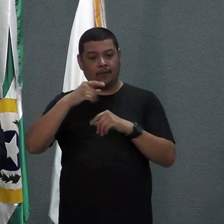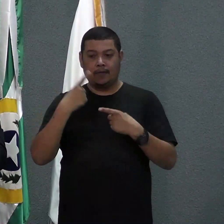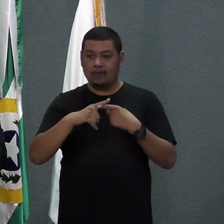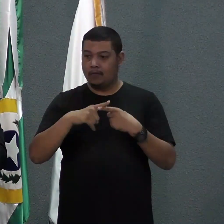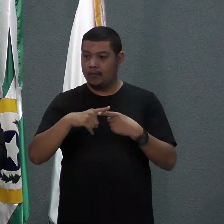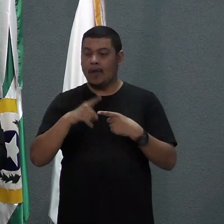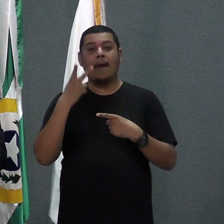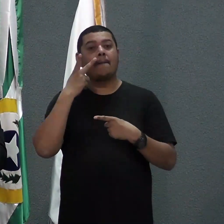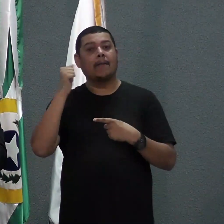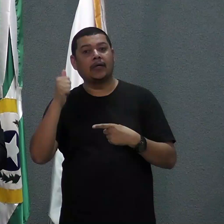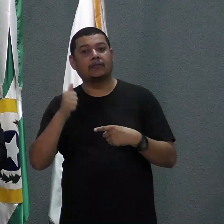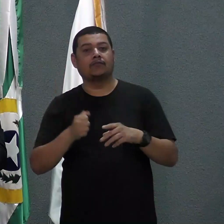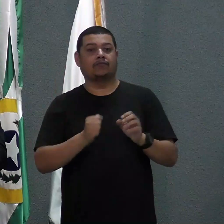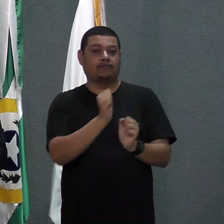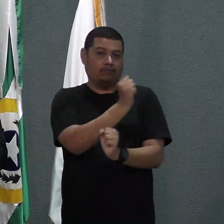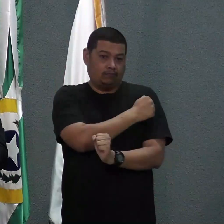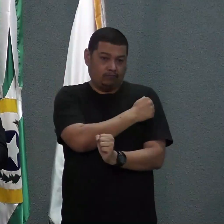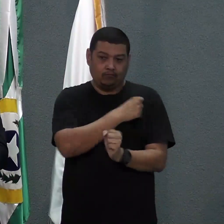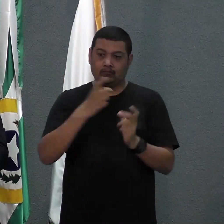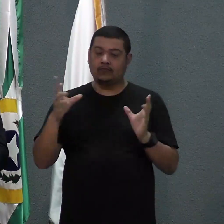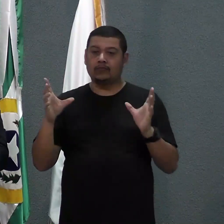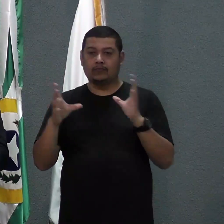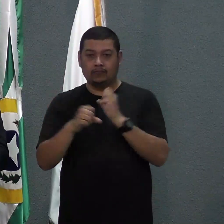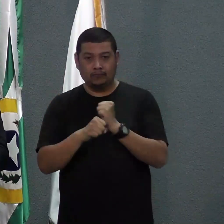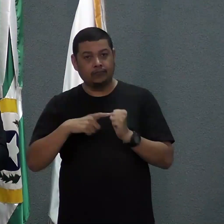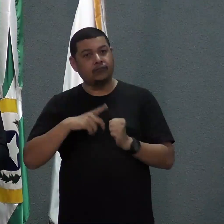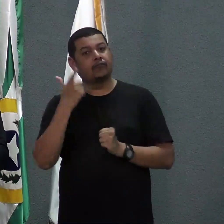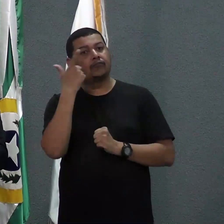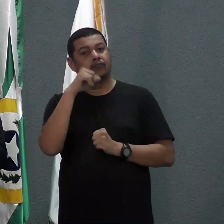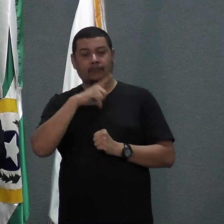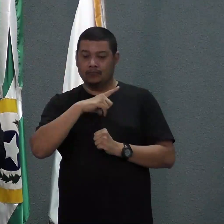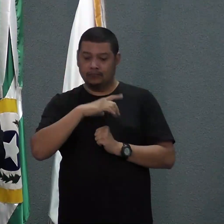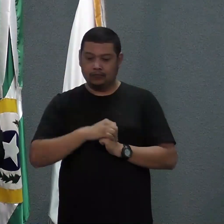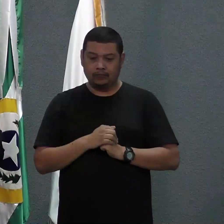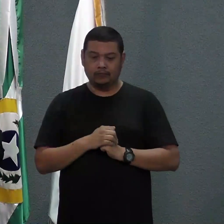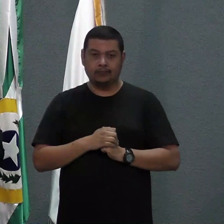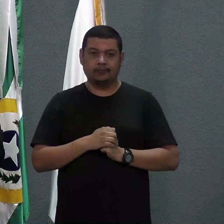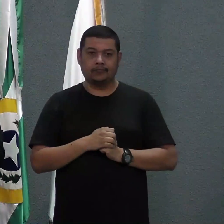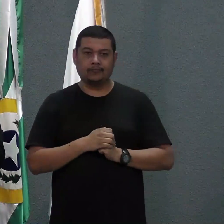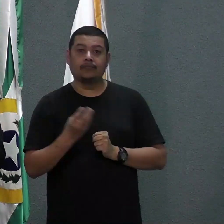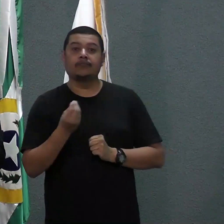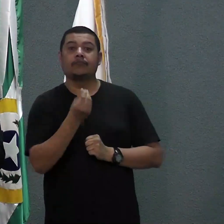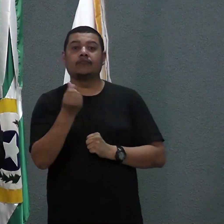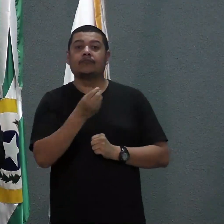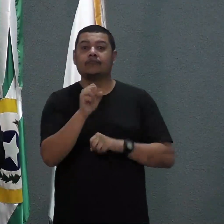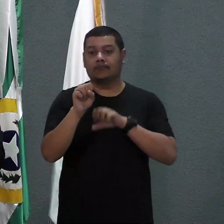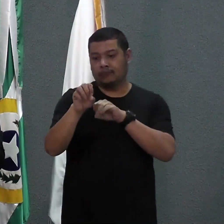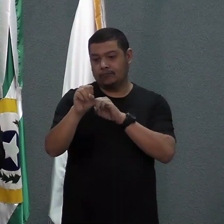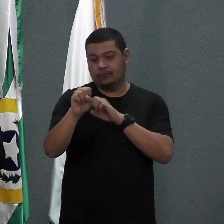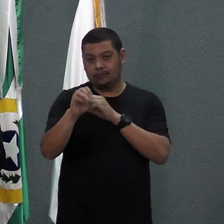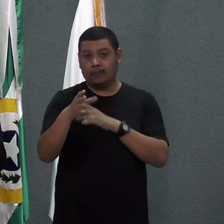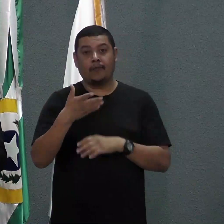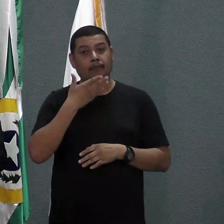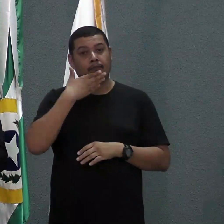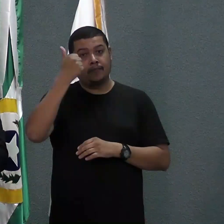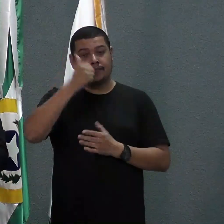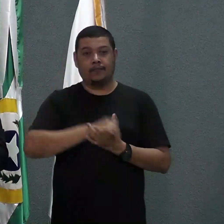tantos os pais, principalmente os alunos, consiga aí realmente ter uma qualidade de ensino